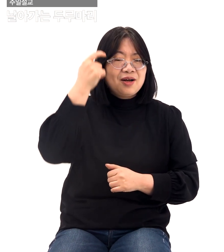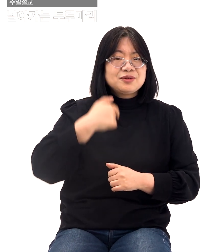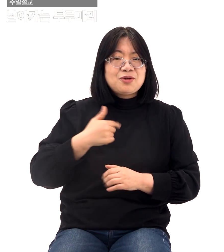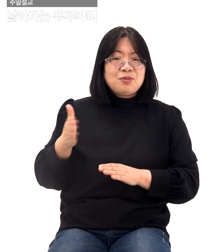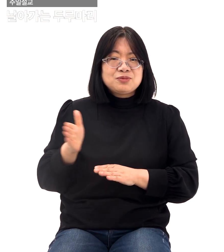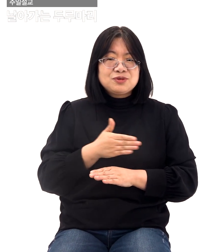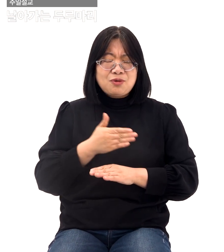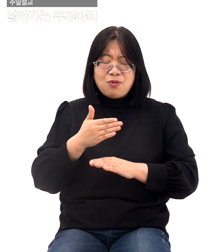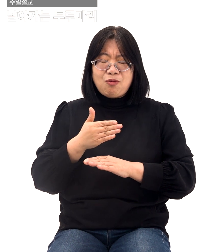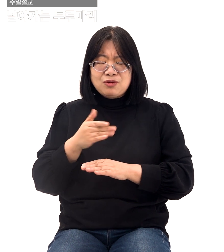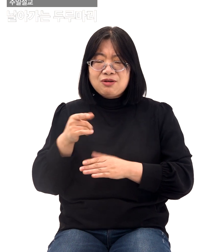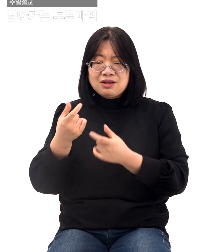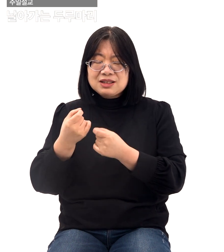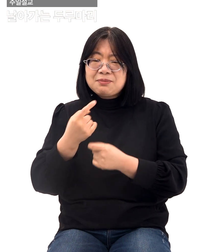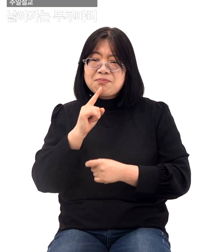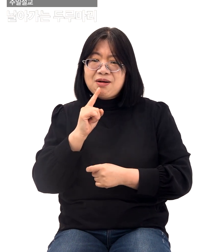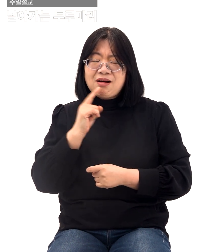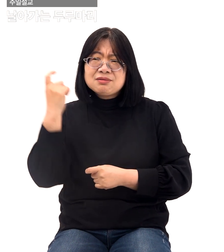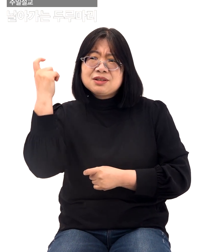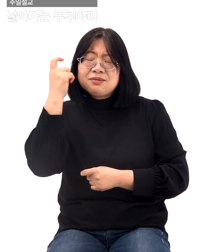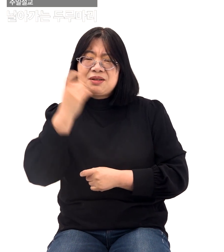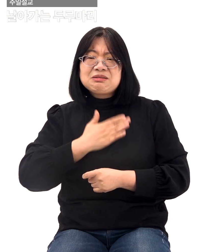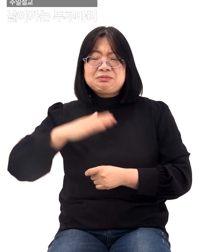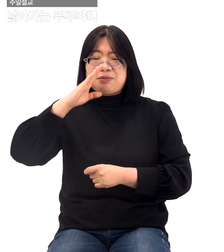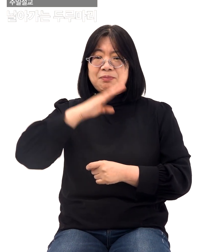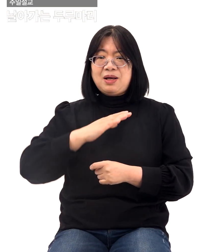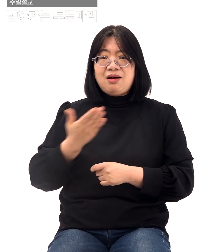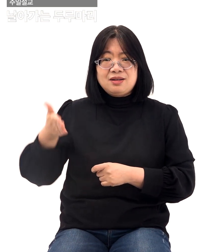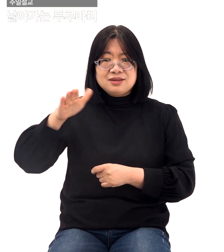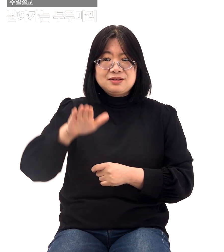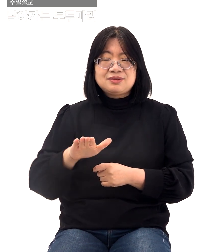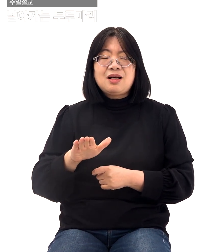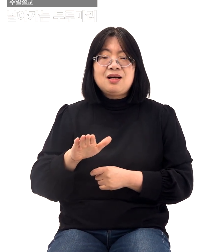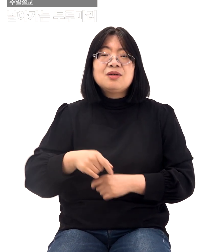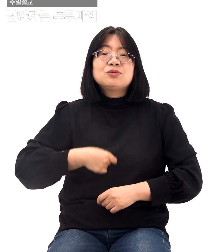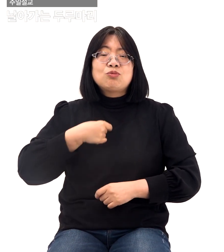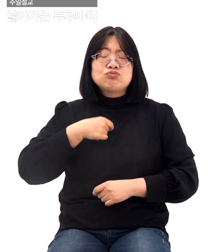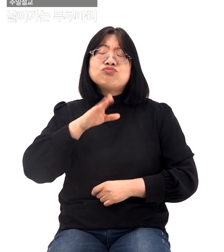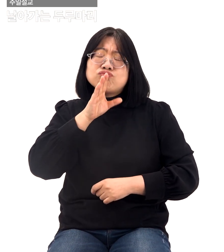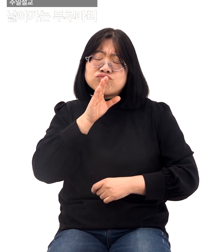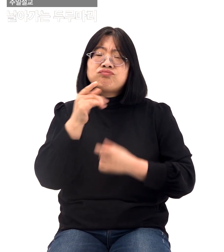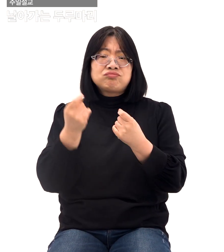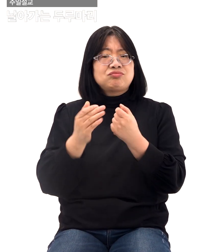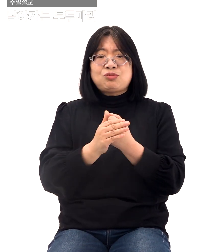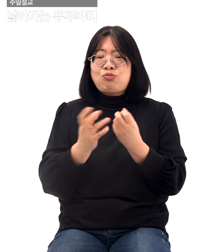저서부터라도 들으면 불쾌하죠. 기분이 안 좋죠. 그러나 사실이잖아요.